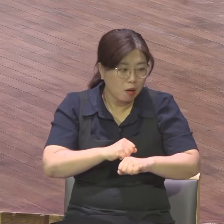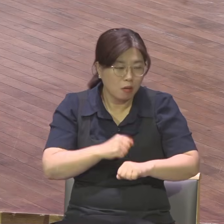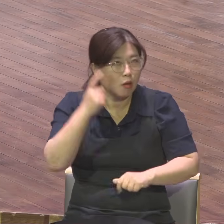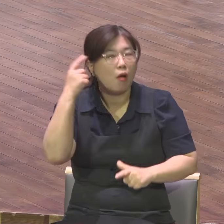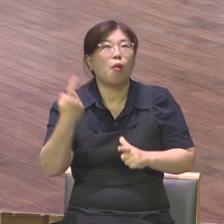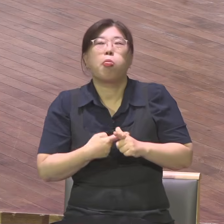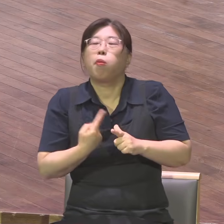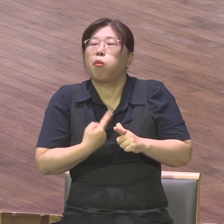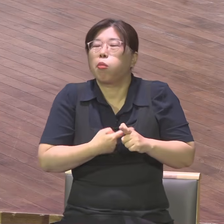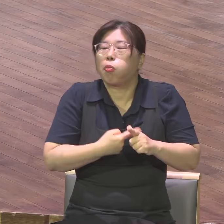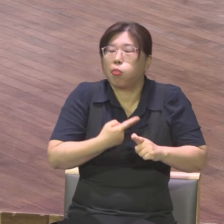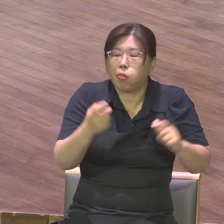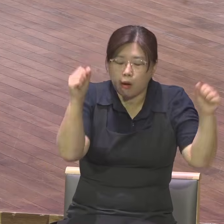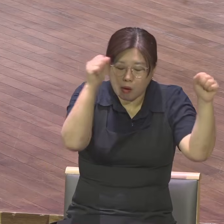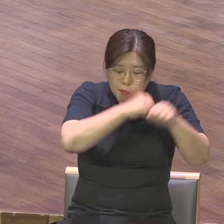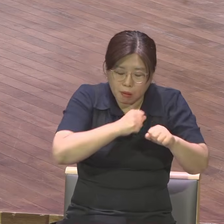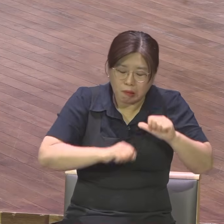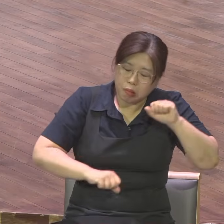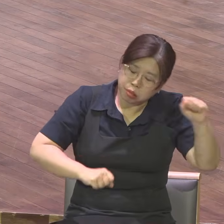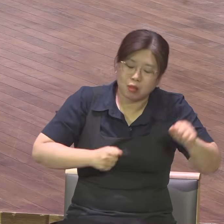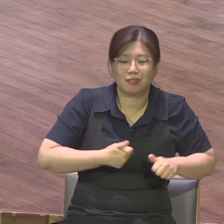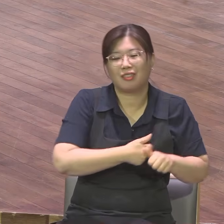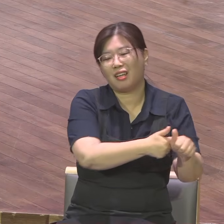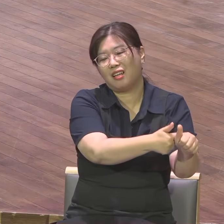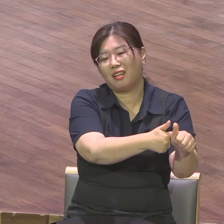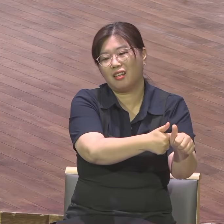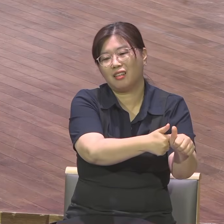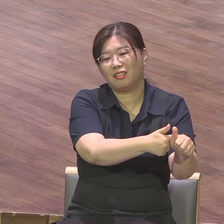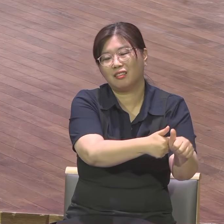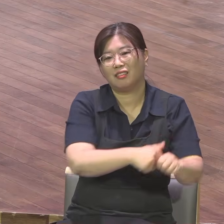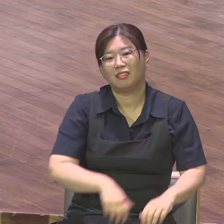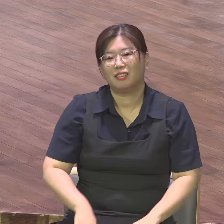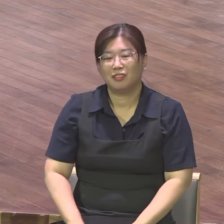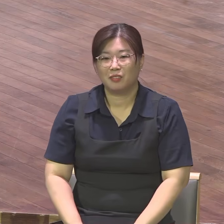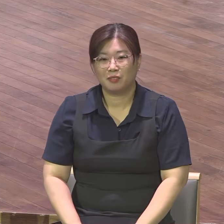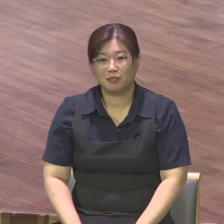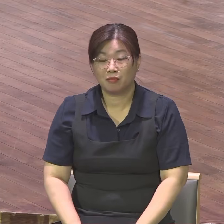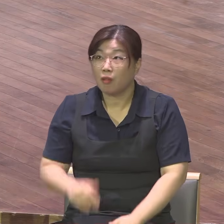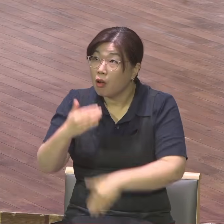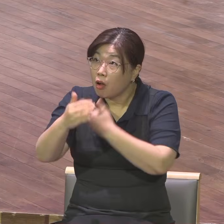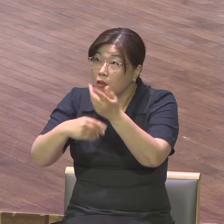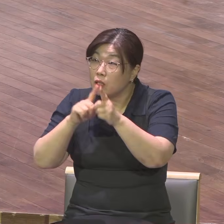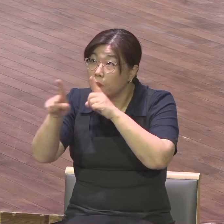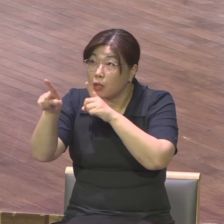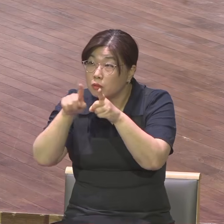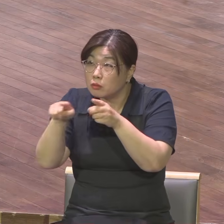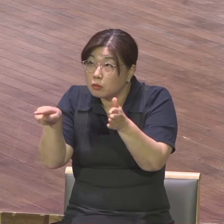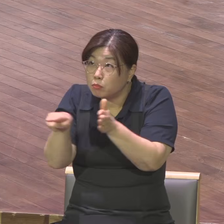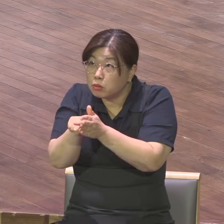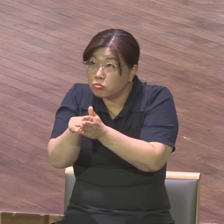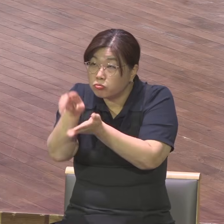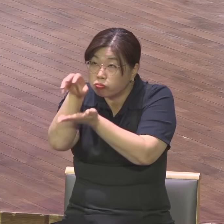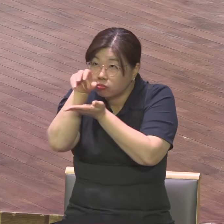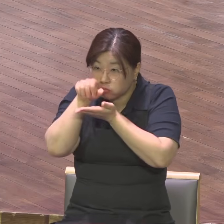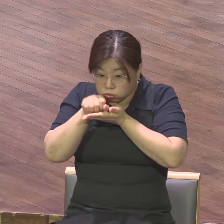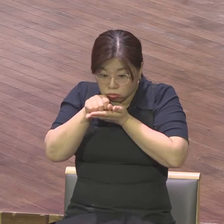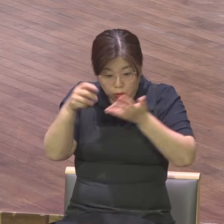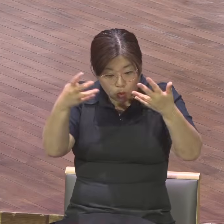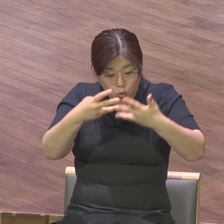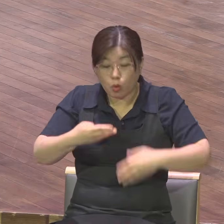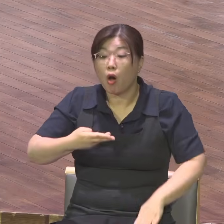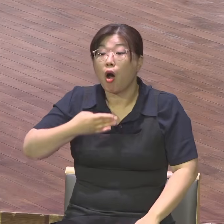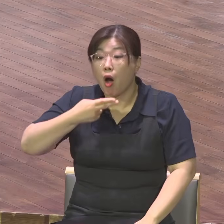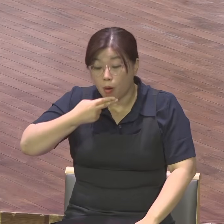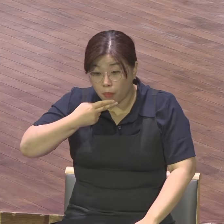말씀을 한 귀로 듣고 한 귀로 흘려버렸어. 그러니까 말씀대로 살지 않으니까 그래서 세상 사는 방법이